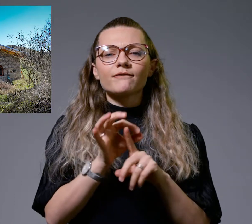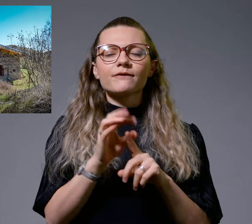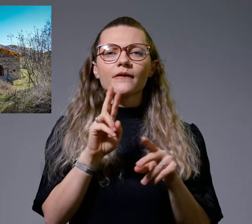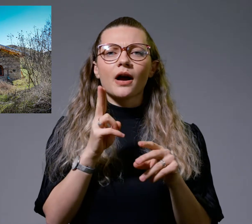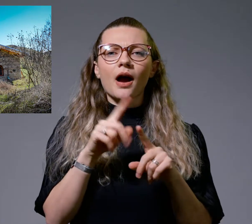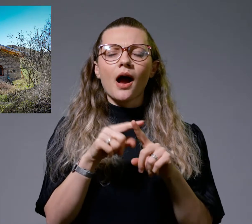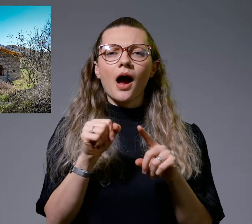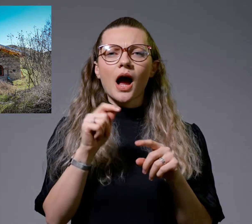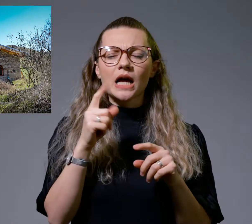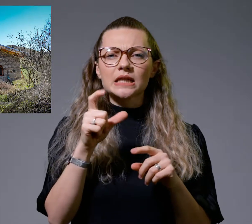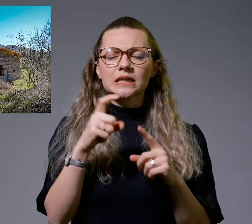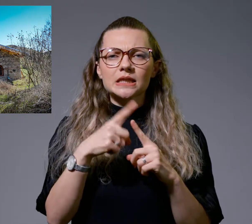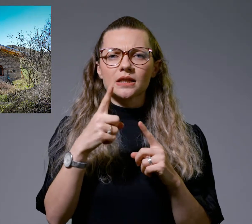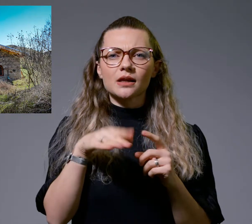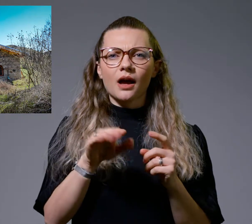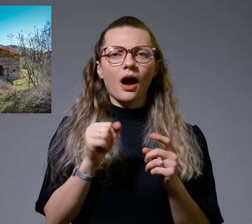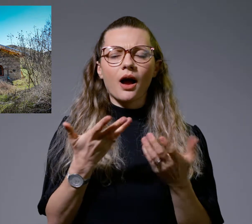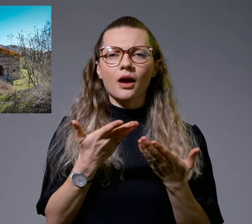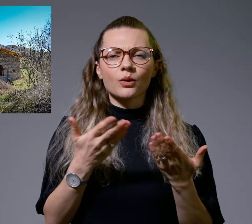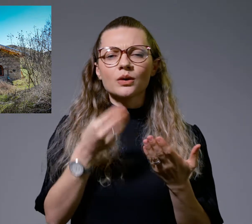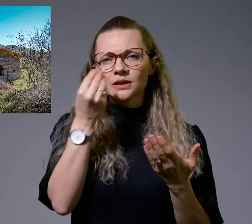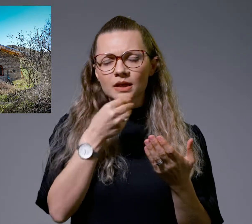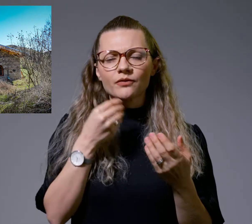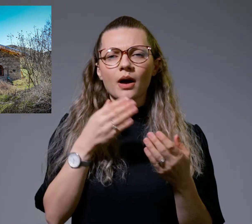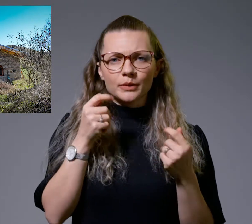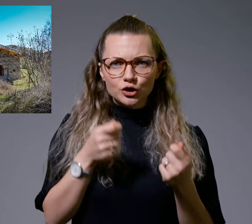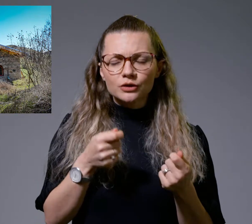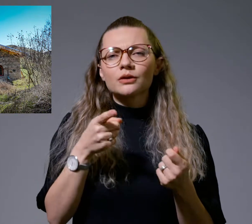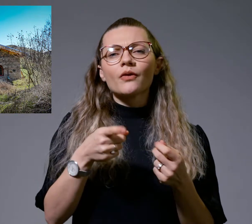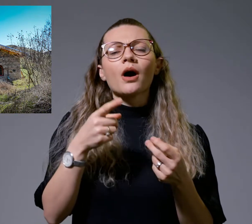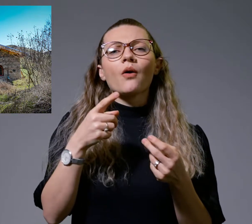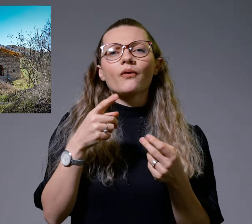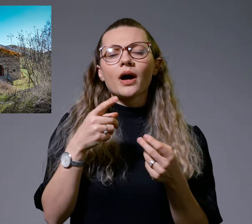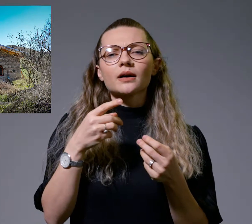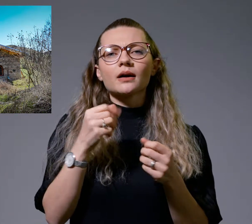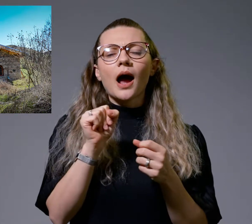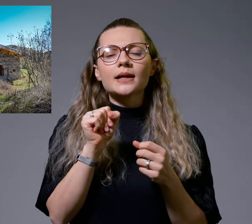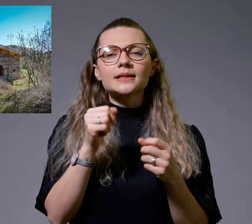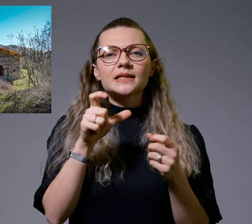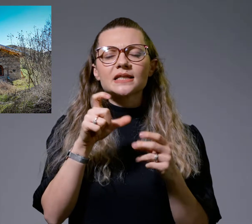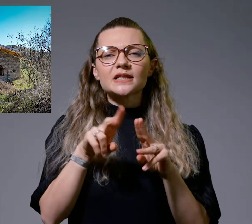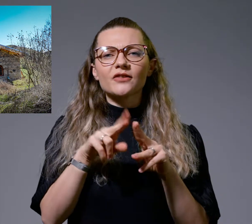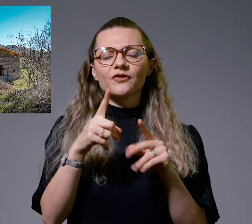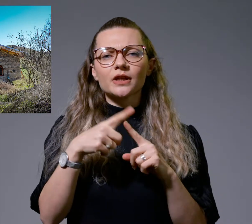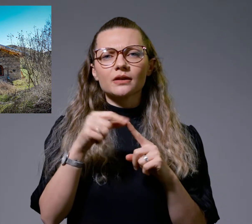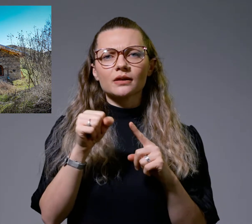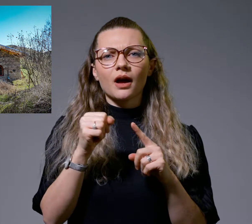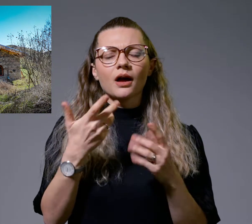причестување. Тука насликана е архиерејската свита со свети